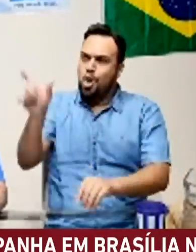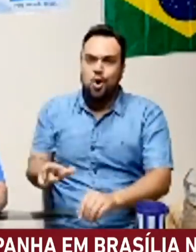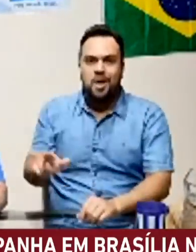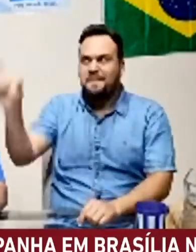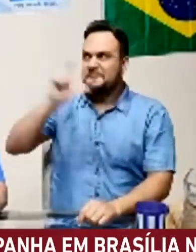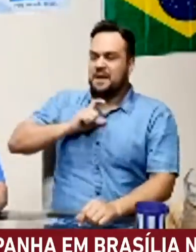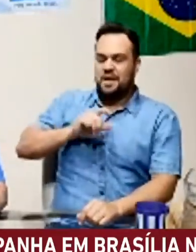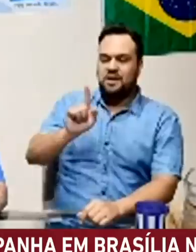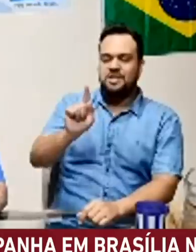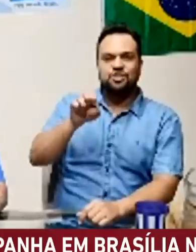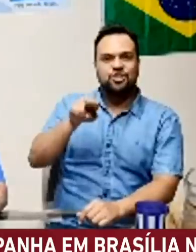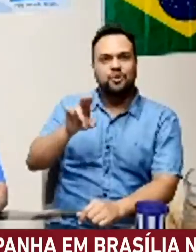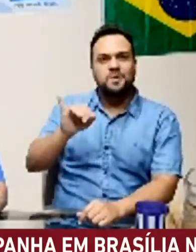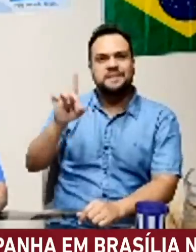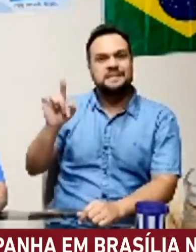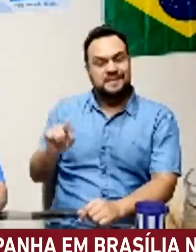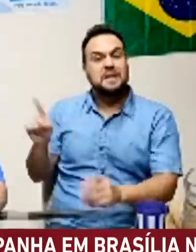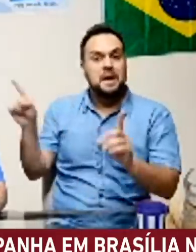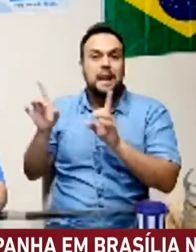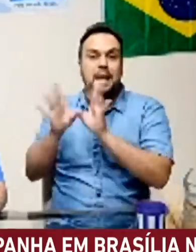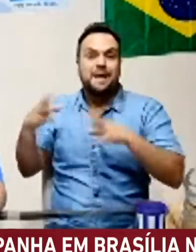expressão. Tá? E